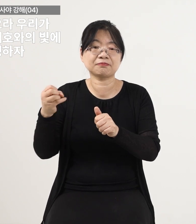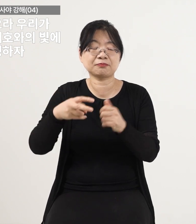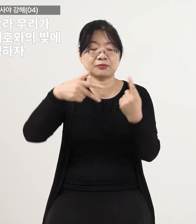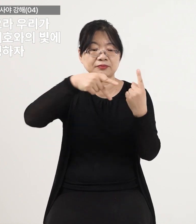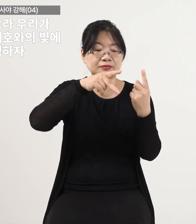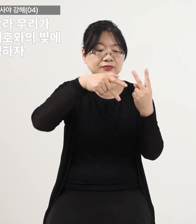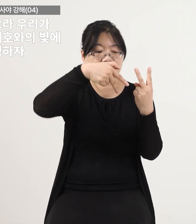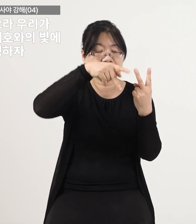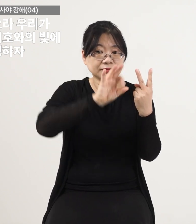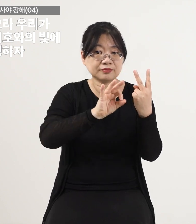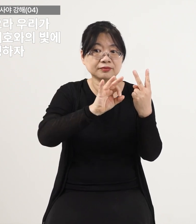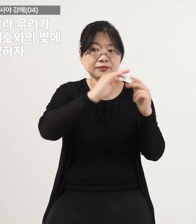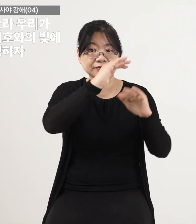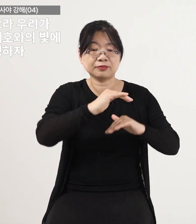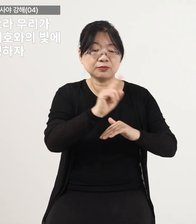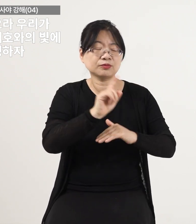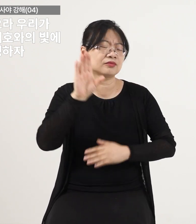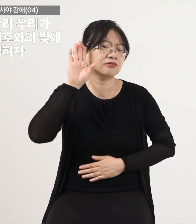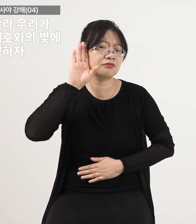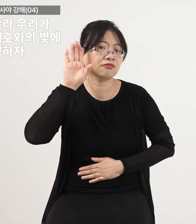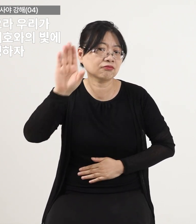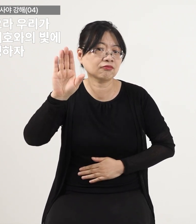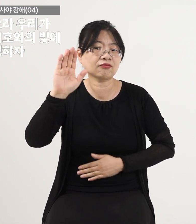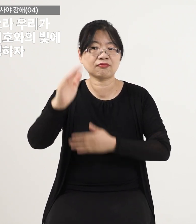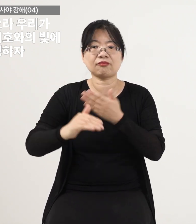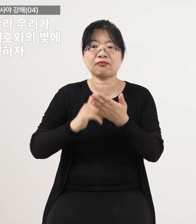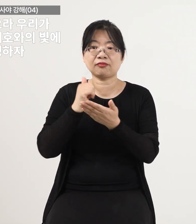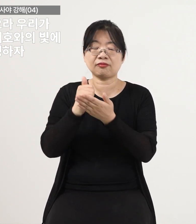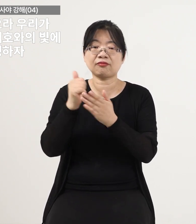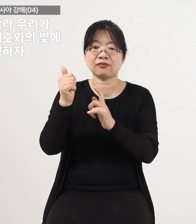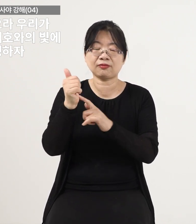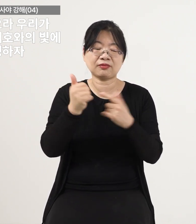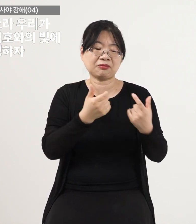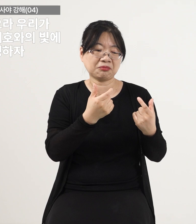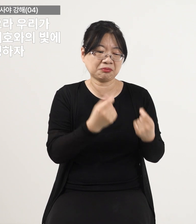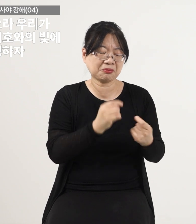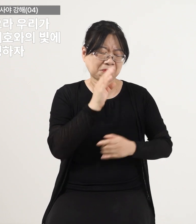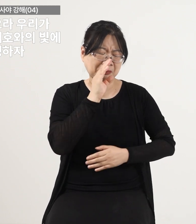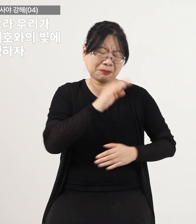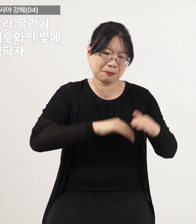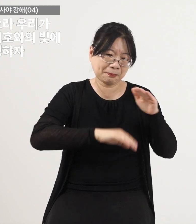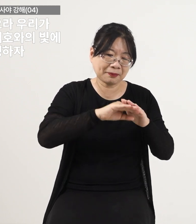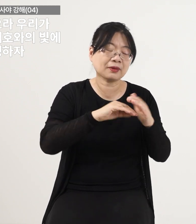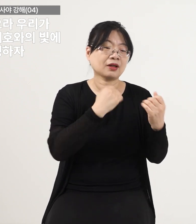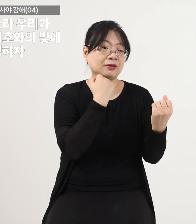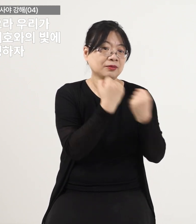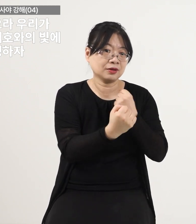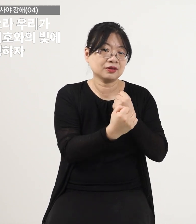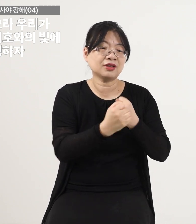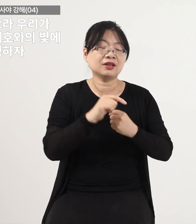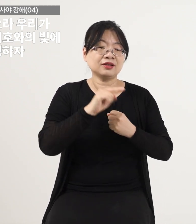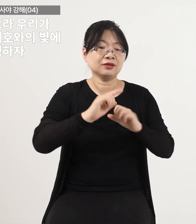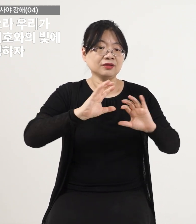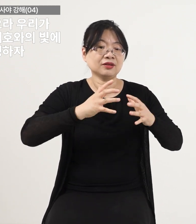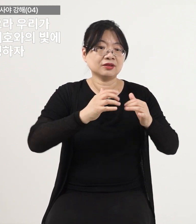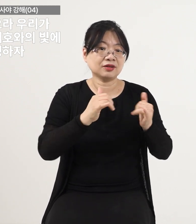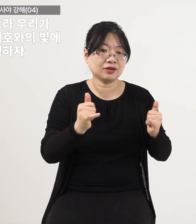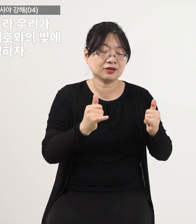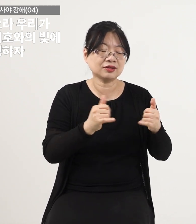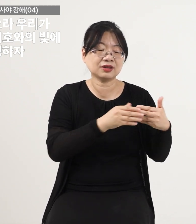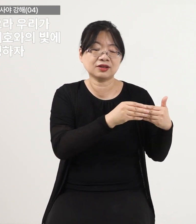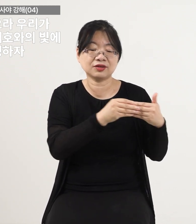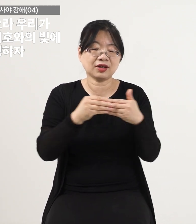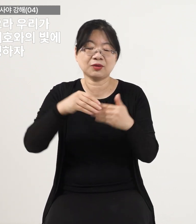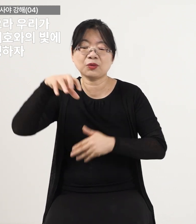2장은 장차 하나님은 그럼에도 불구하고 이 백성을 어디로